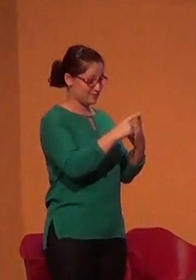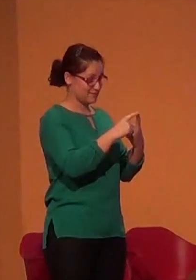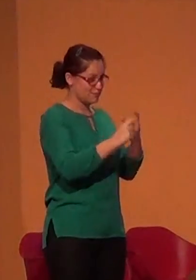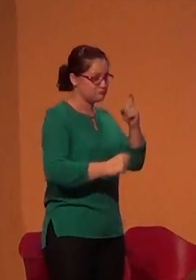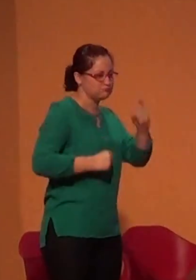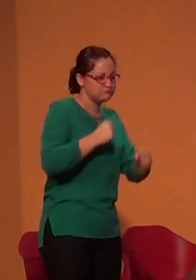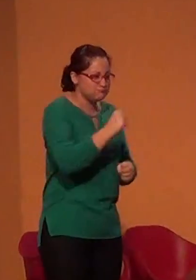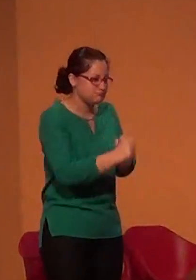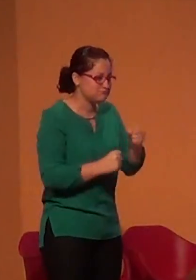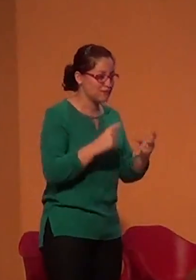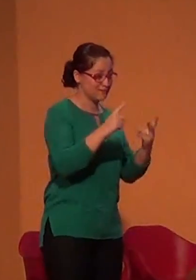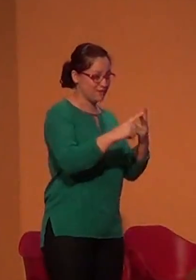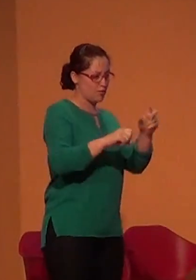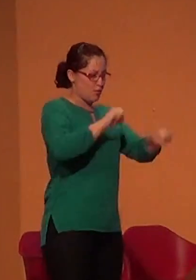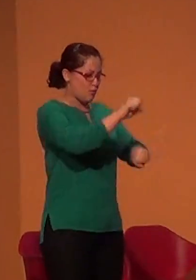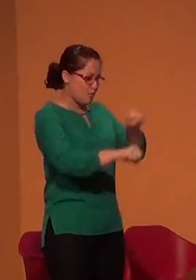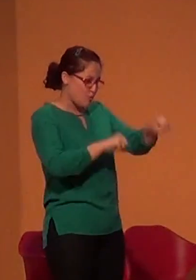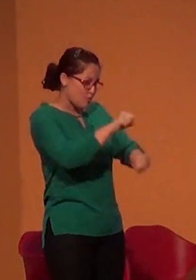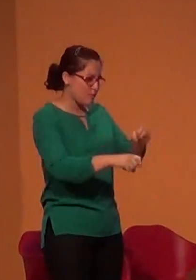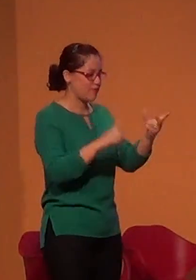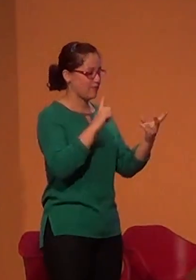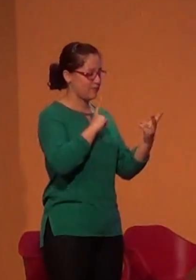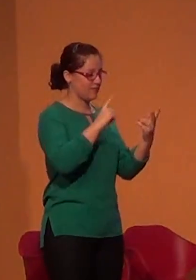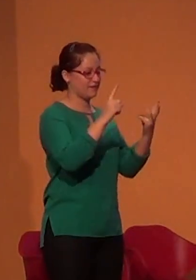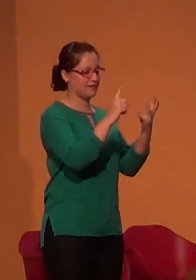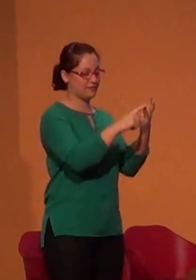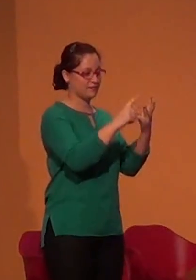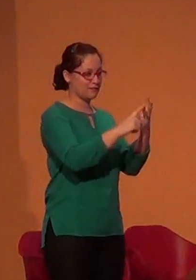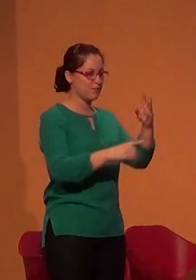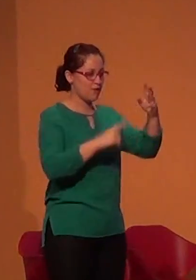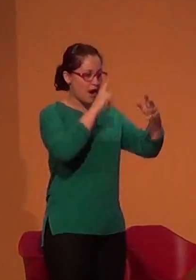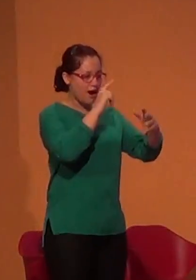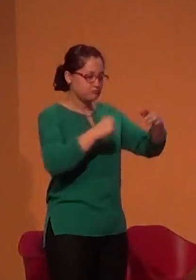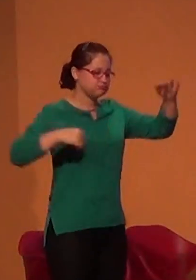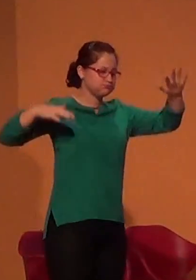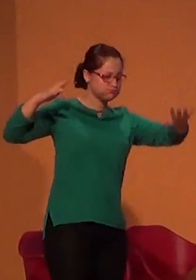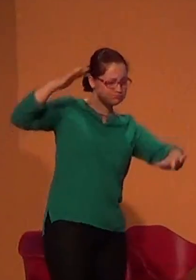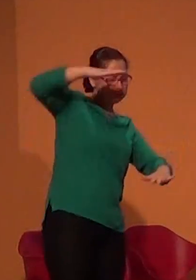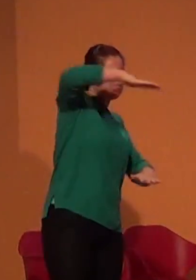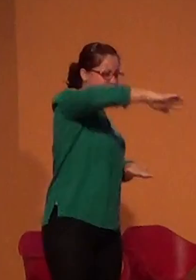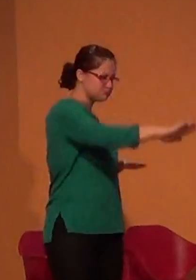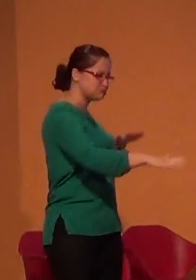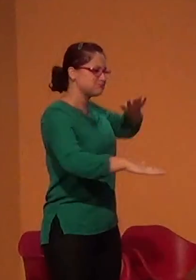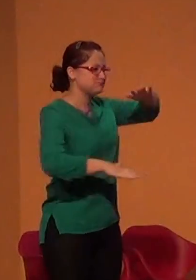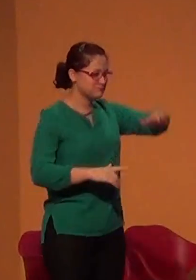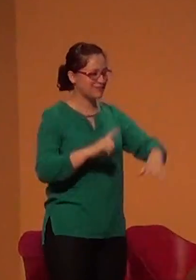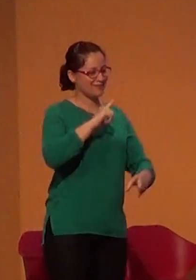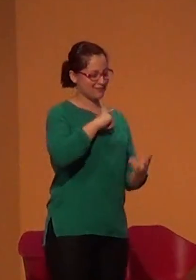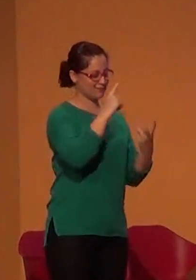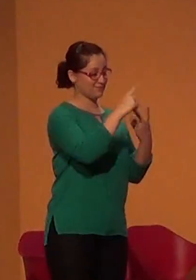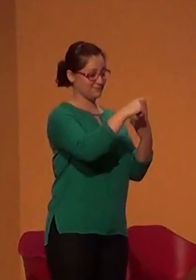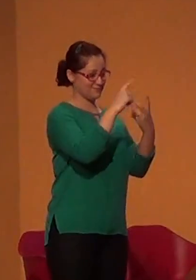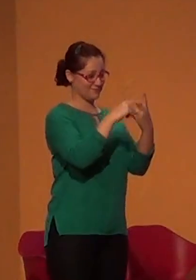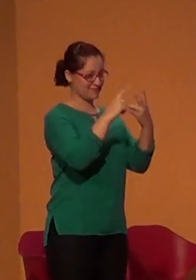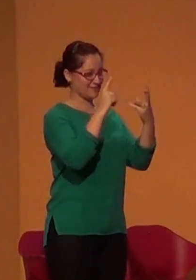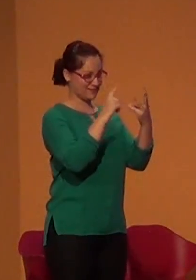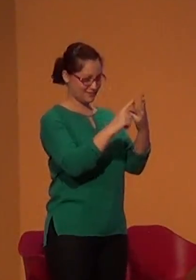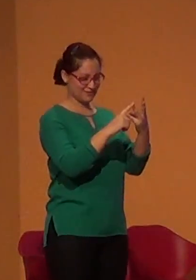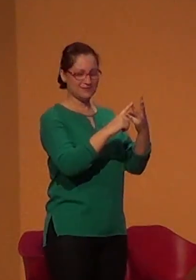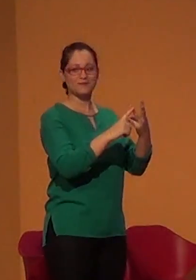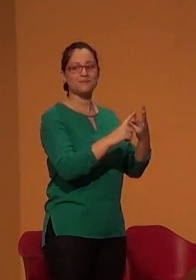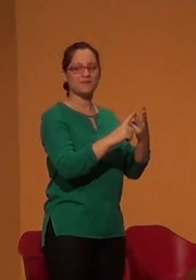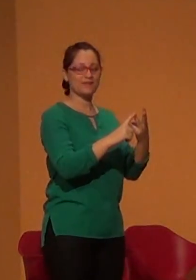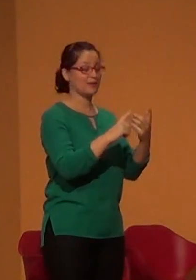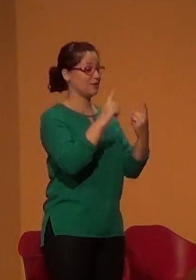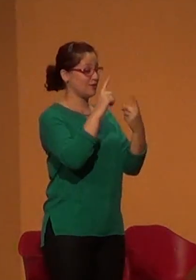A corrida de bicicleta e cadeira de rodas e o nado. Nessas três, até o final que nós conseguimos, já